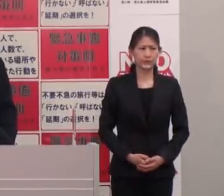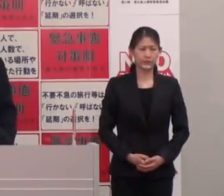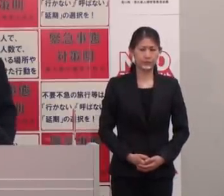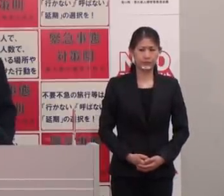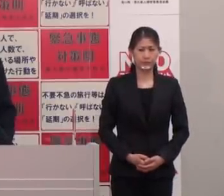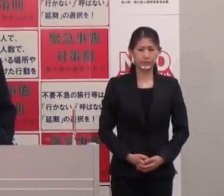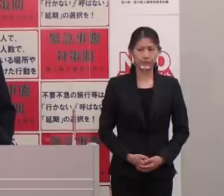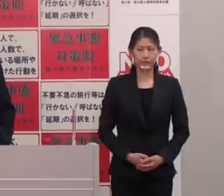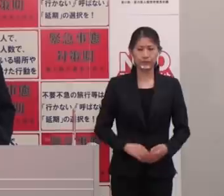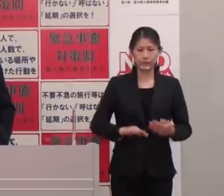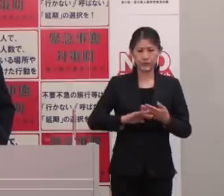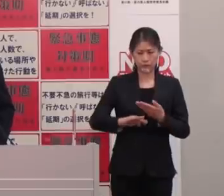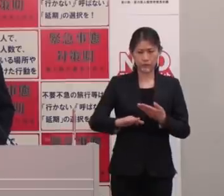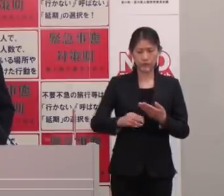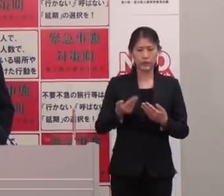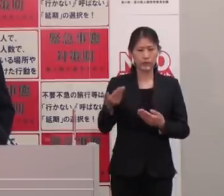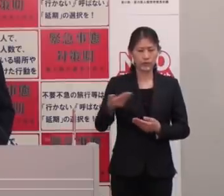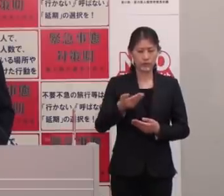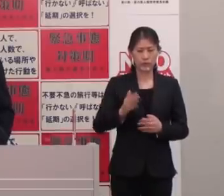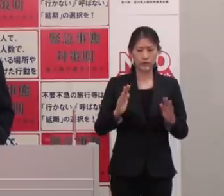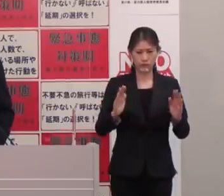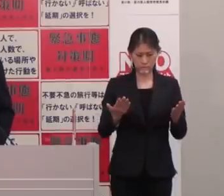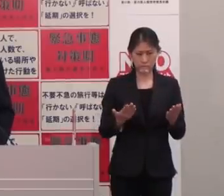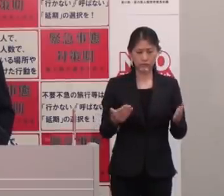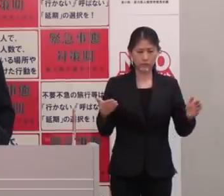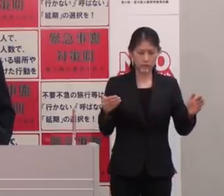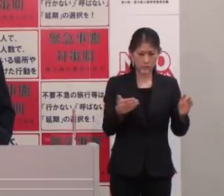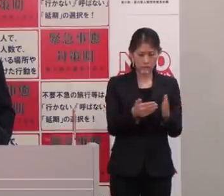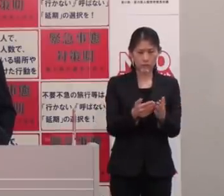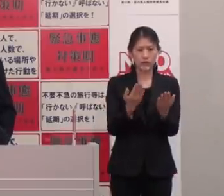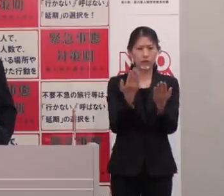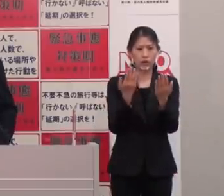よろしいでしょうか。それでは以